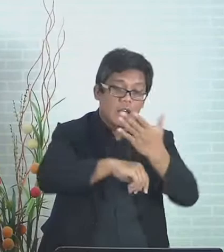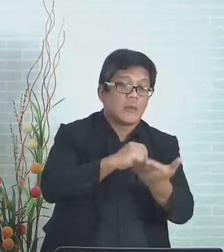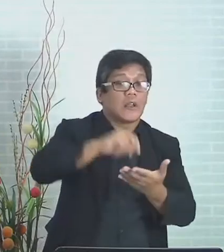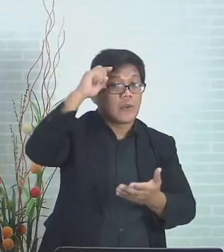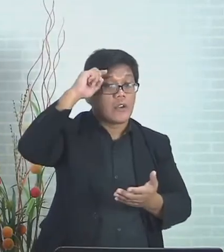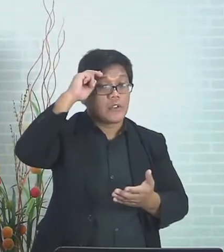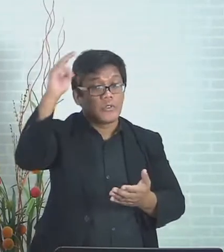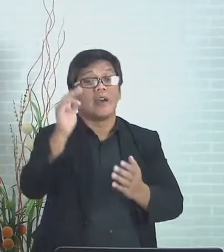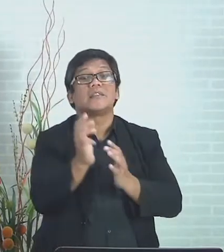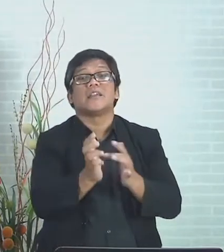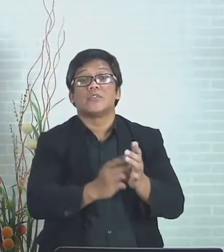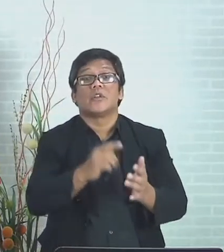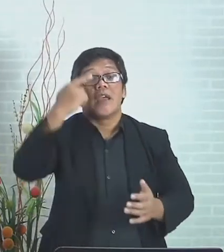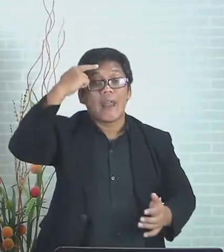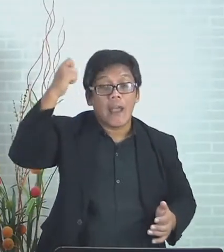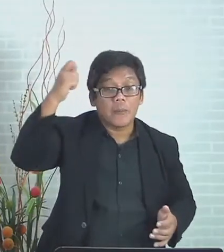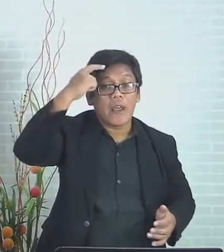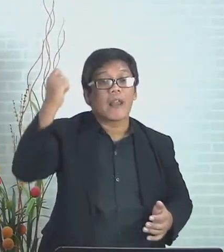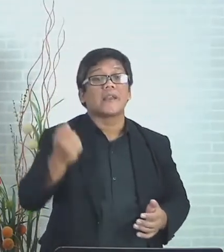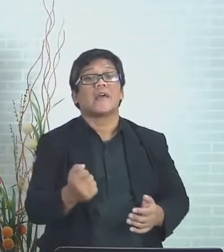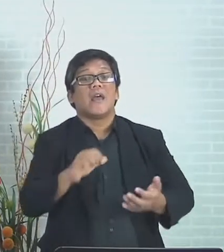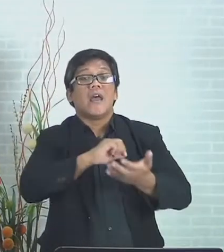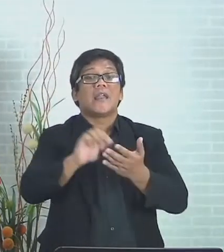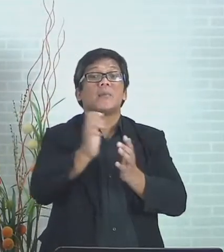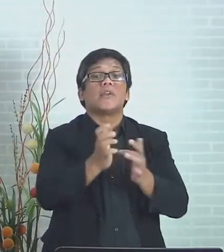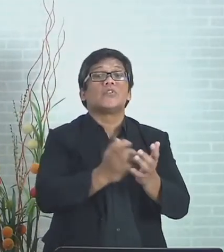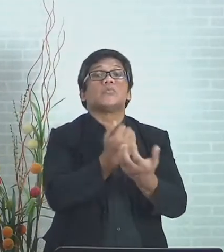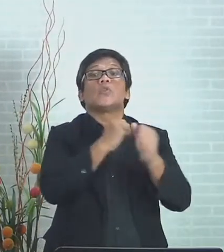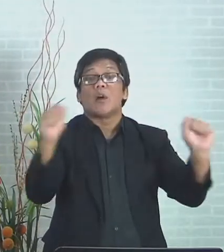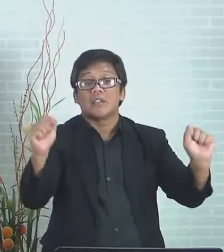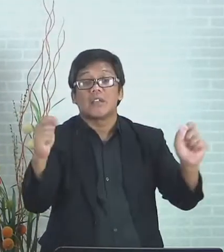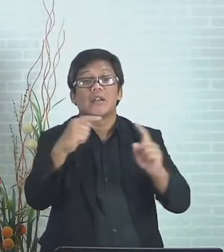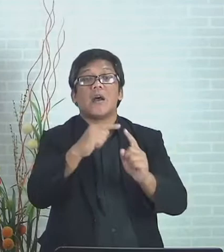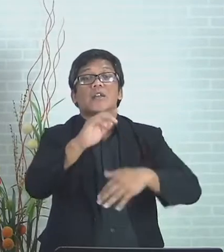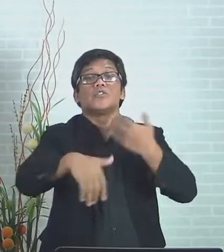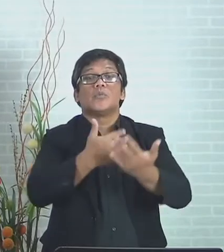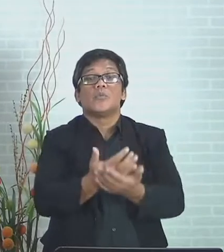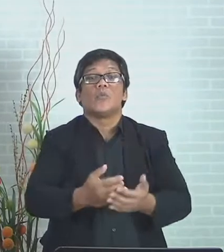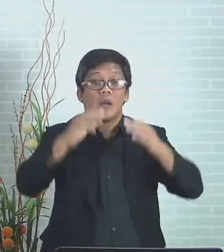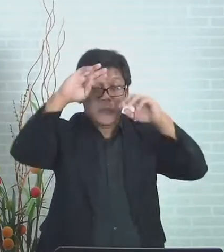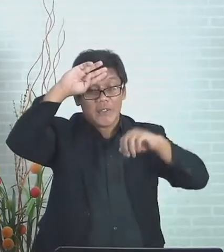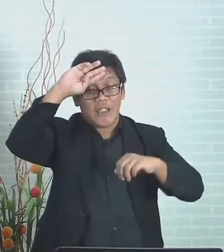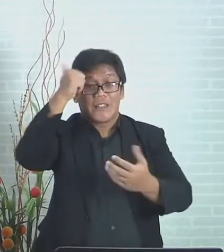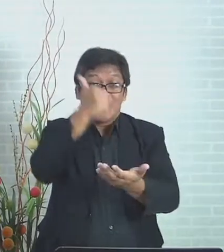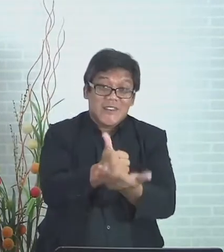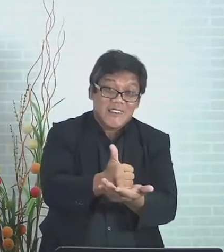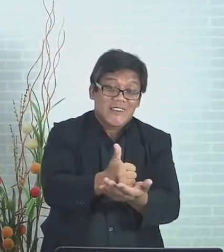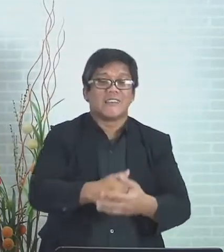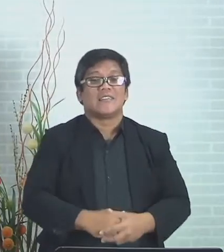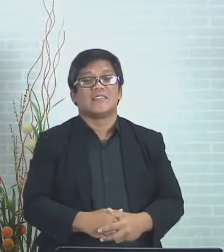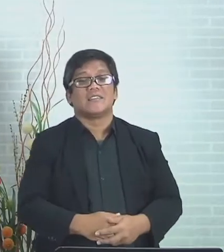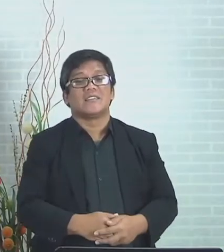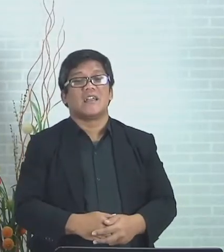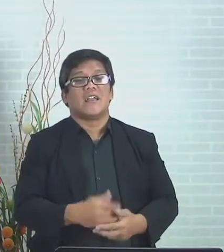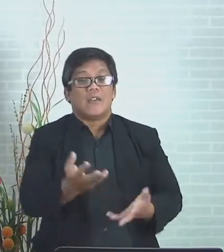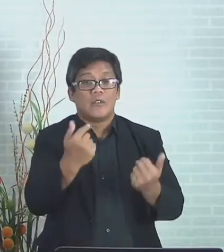lebih berkuasa atas setiap penyakit yang kita alami amin Hai yang mau kita